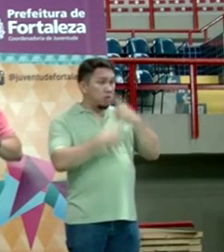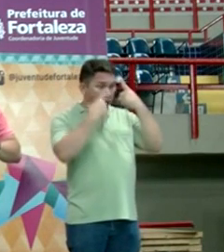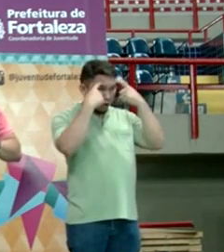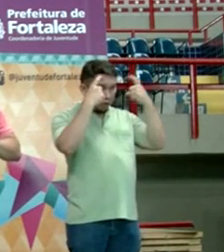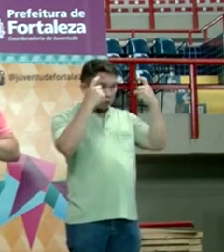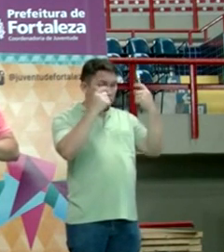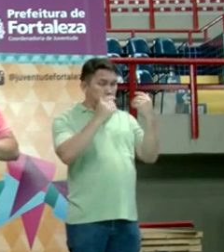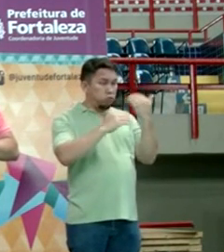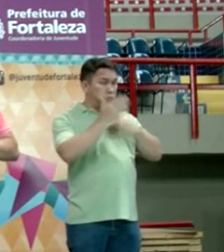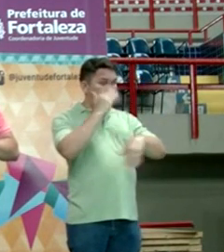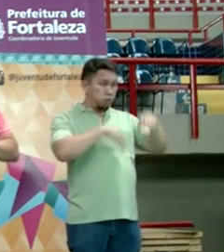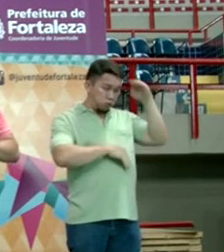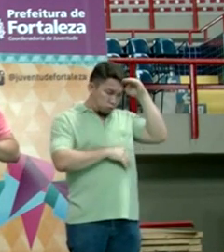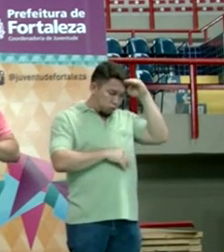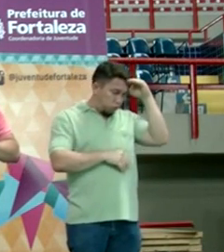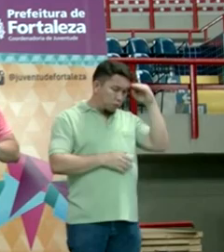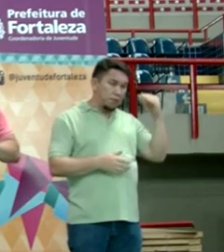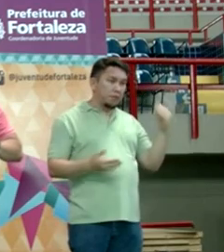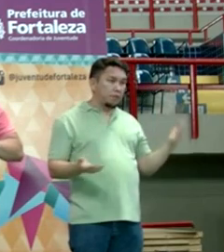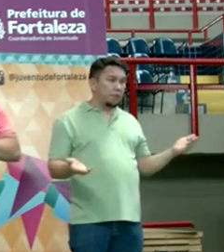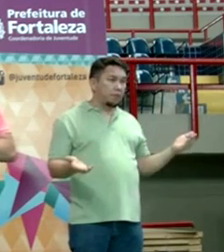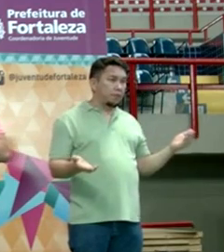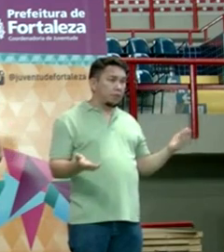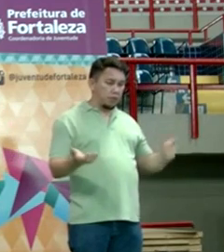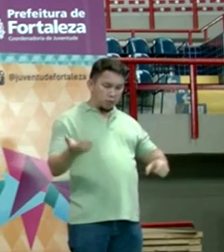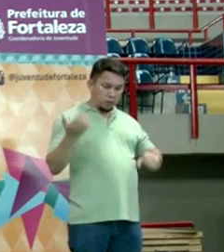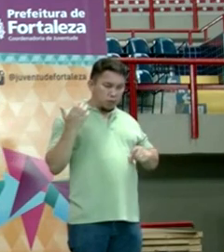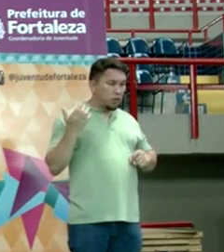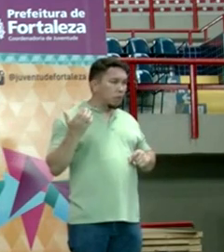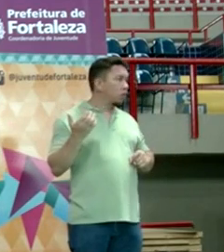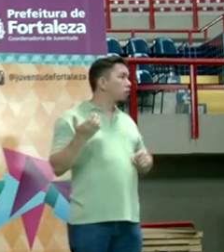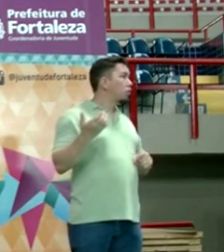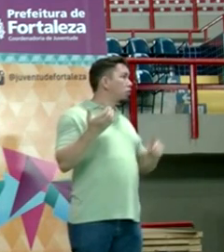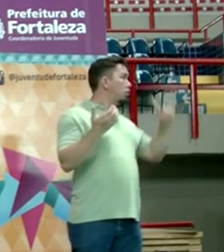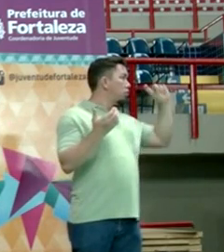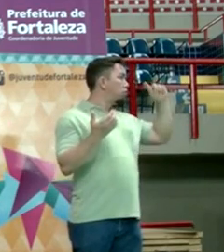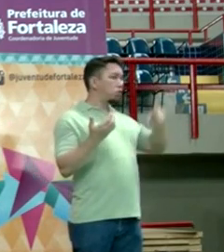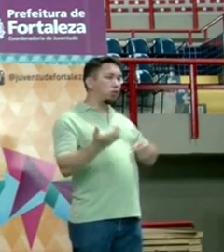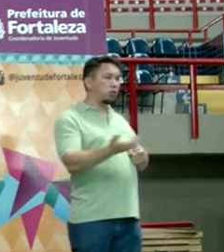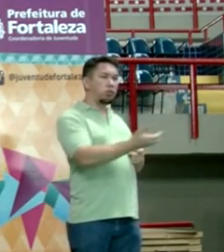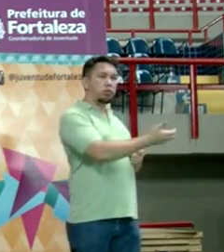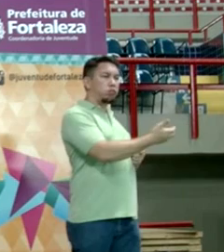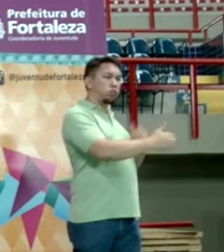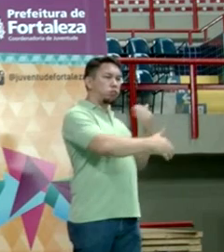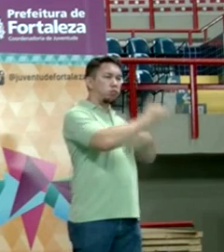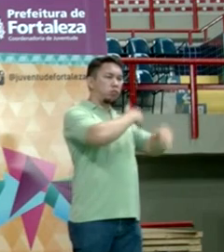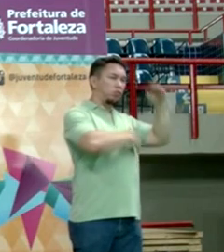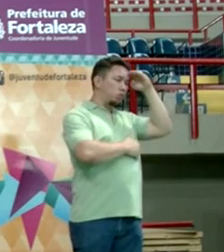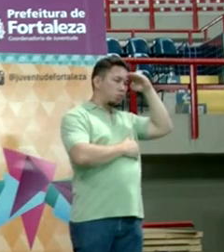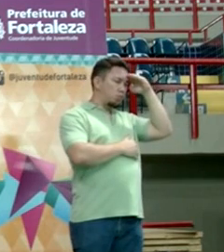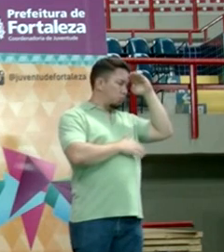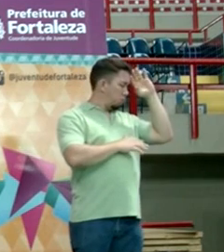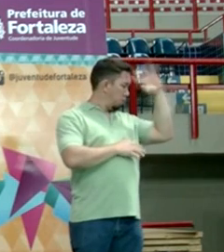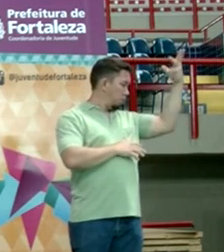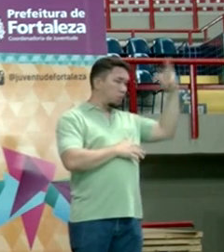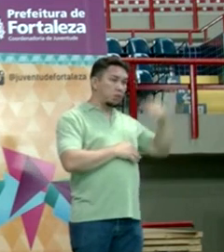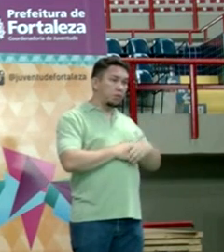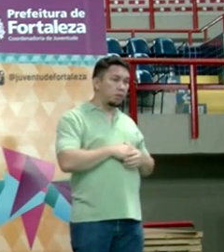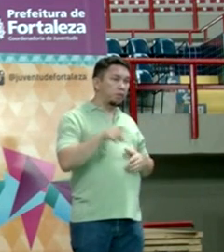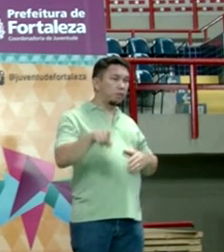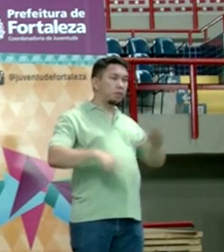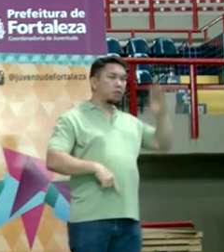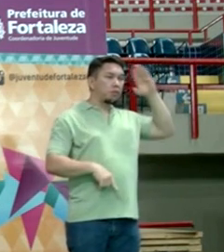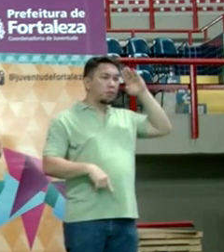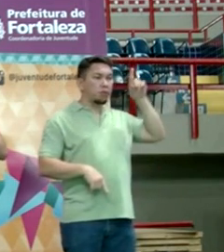violência. Você usa uma droga estimulante de violência com a arma na mão e alguém atirando para cima de ti, tu revida. Como é que o exército